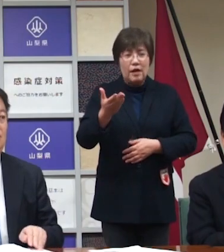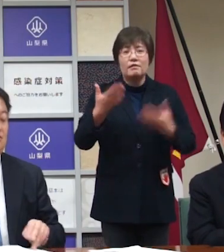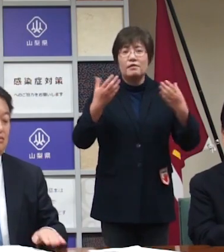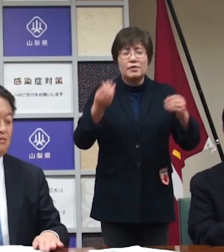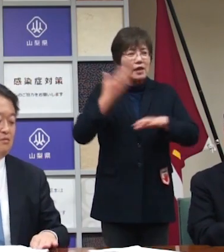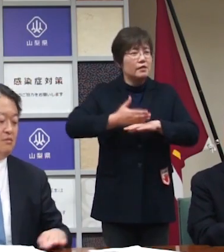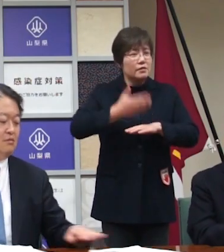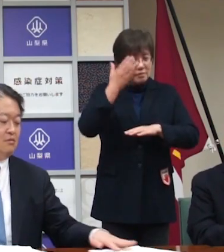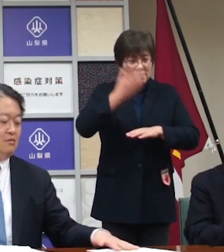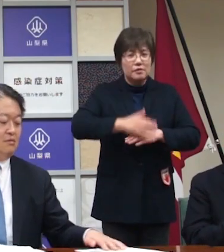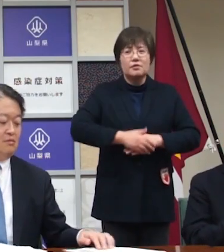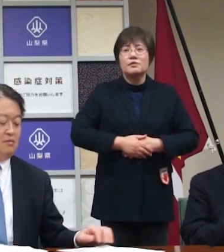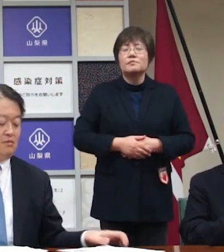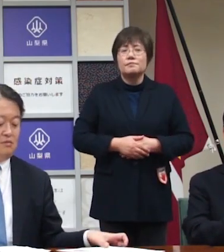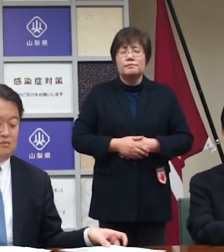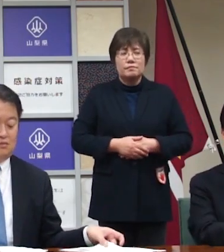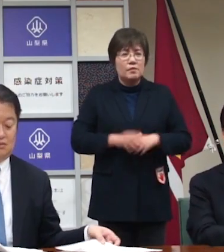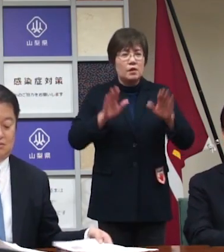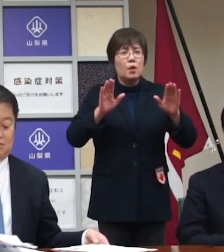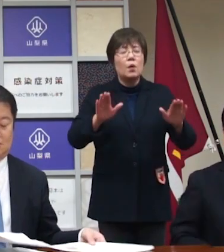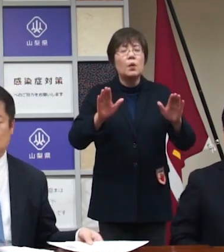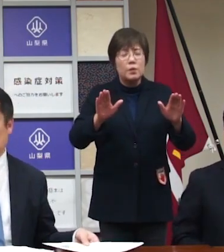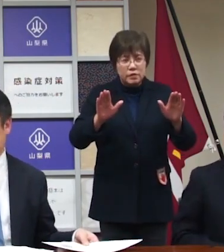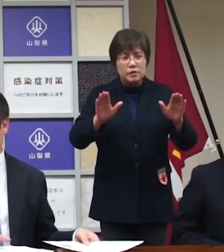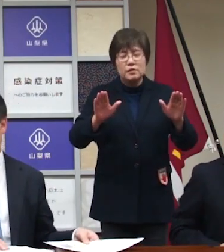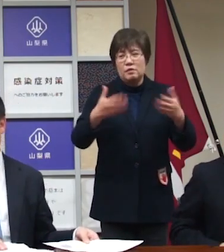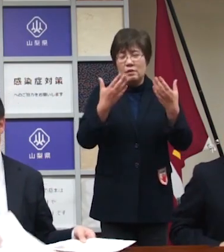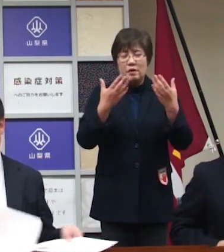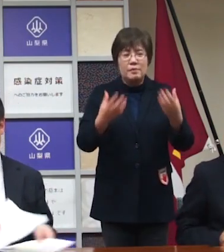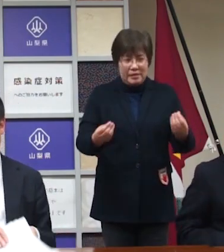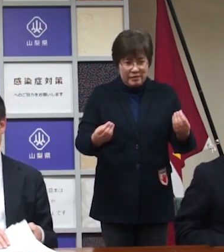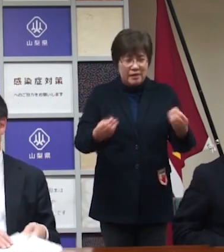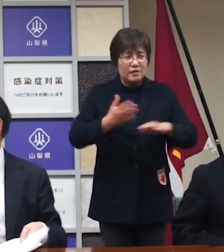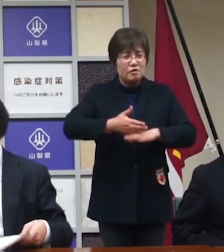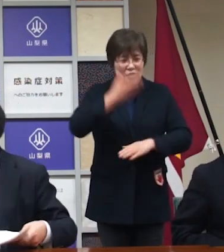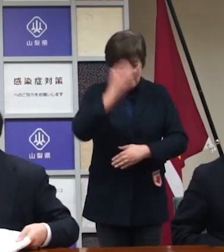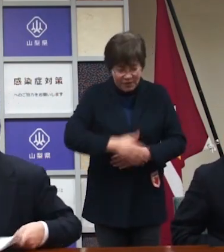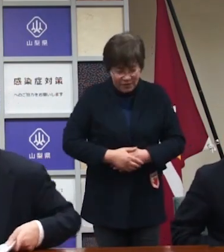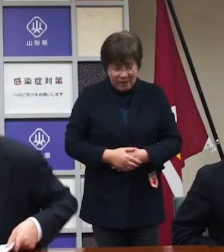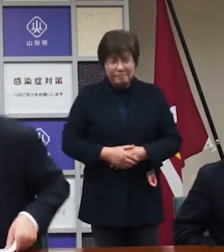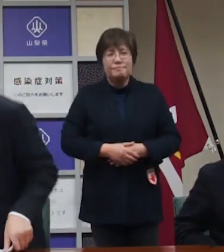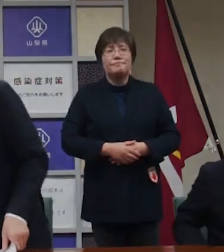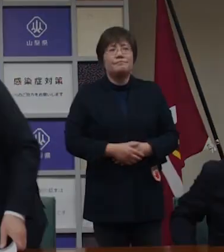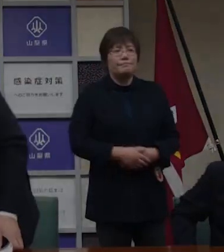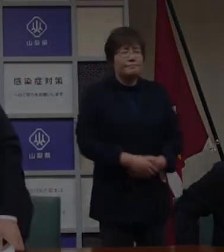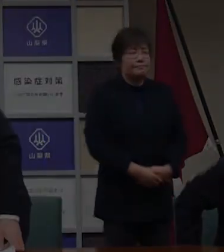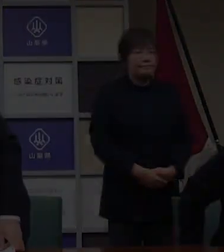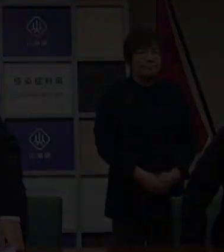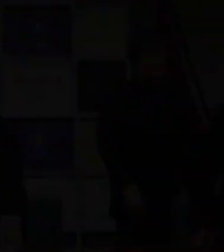ございました。それでは本日の記者会見を終了いたします。ありがとうございます。